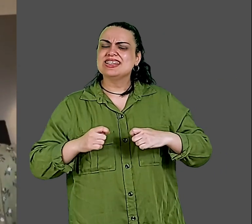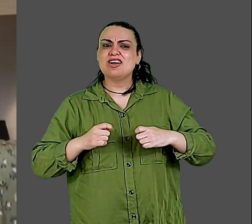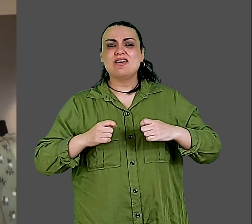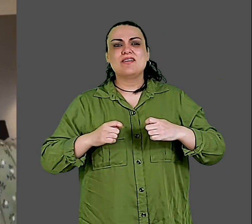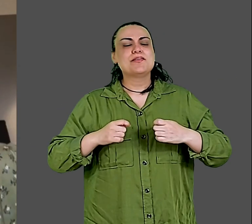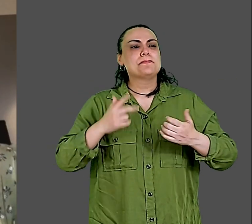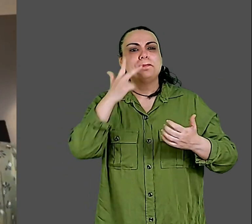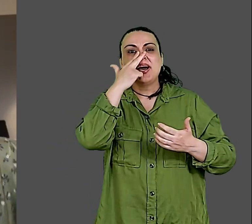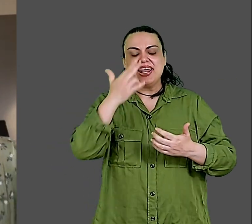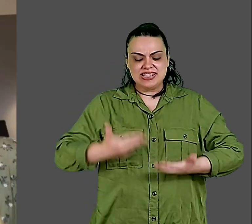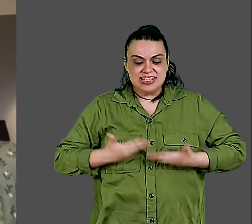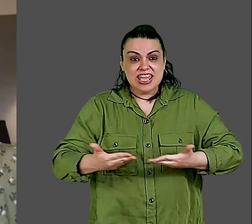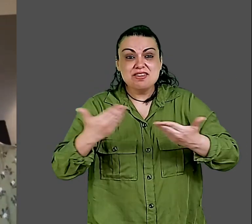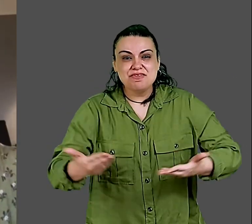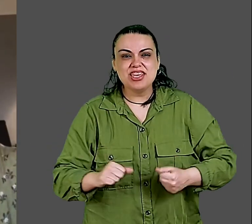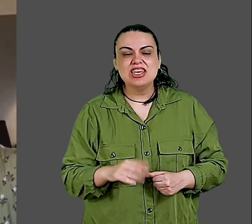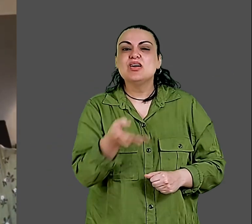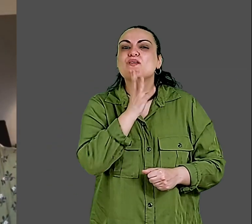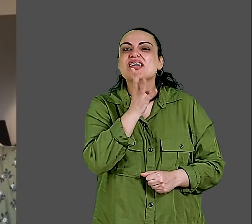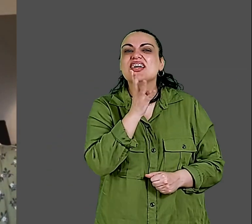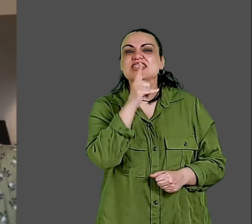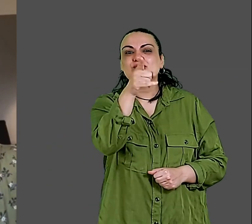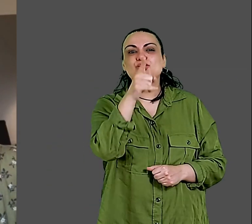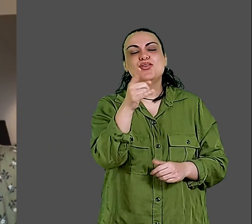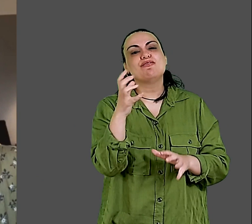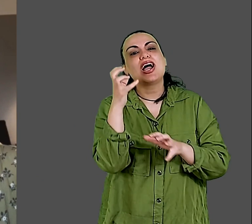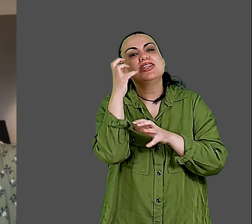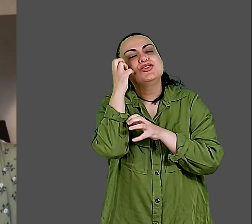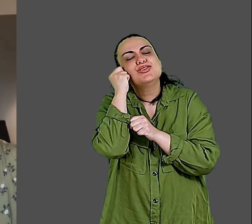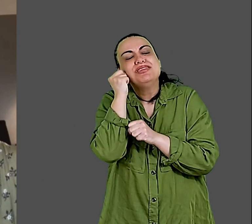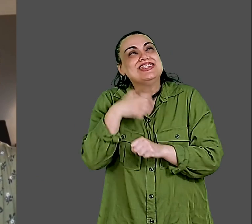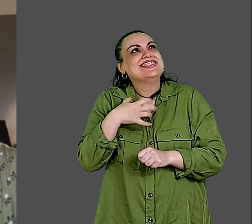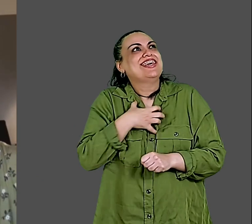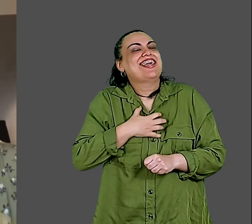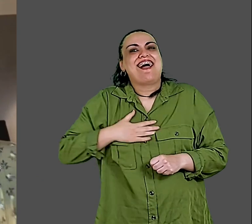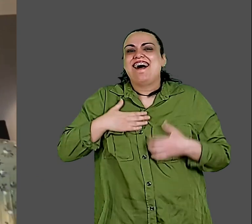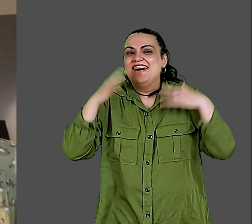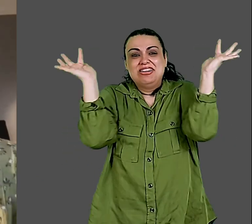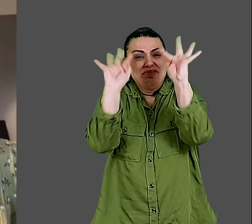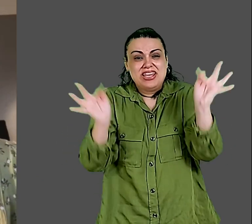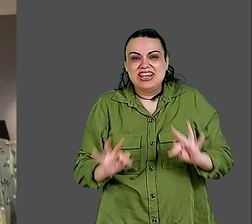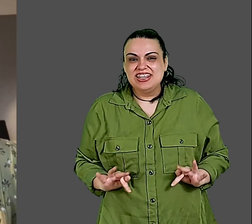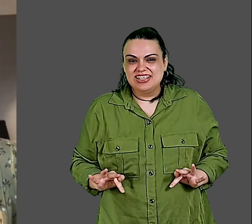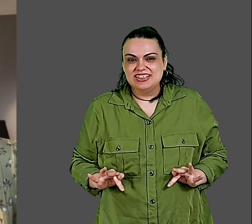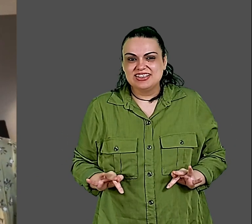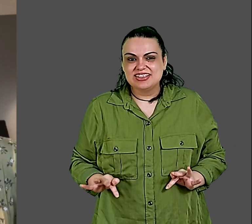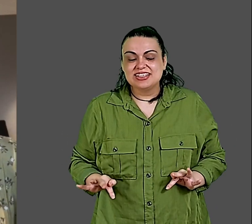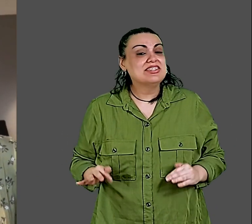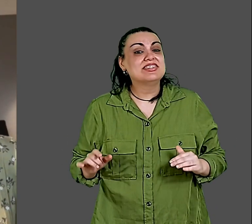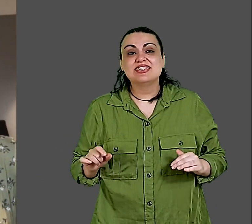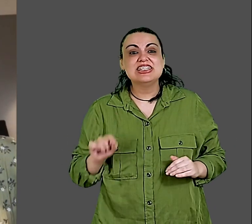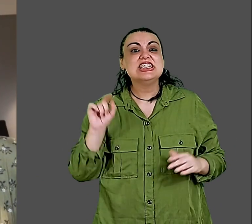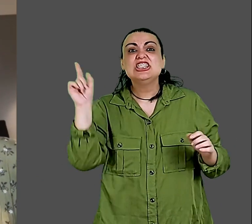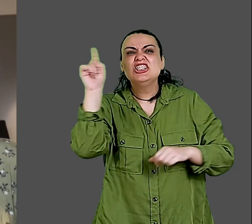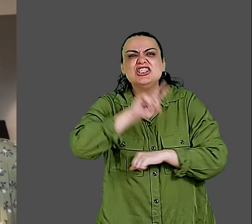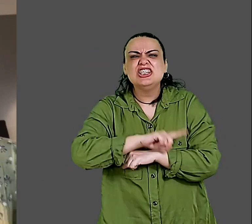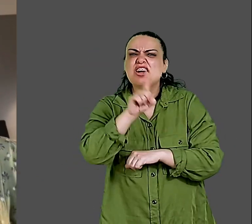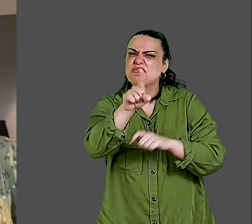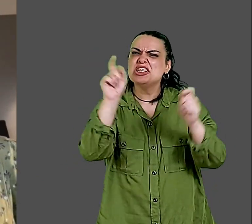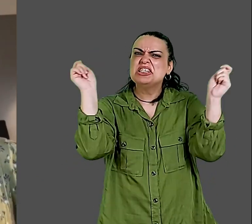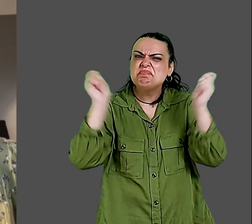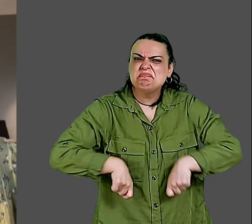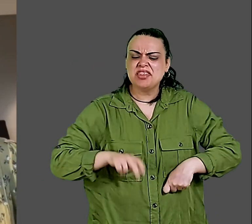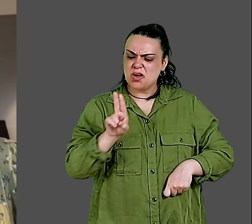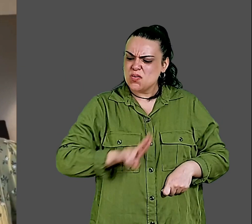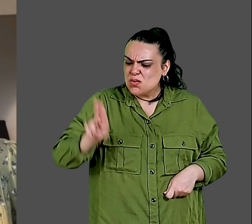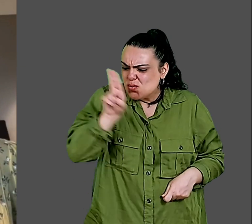funcionalidade que a gente dá à nossa vida. Sabe quais foram os dias que tu te deitou na tua cama com o maior sentimento de realização? Os dias que tu